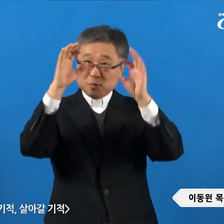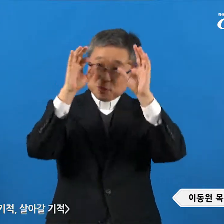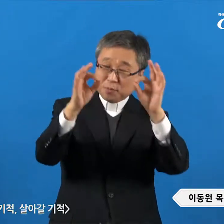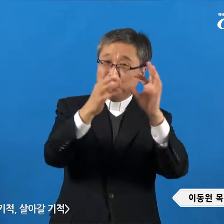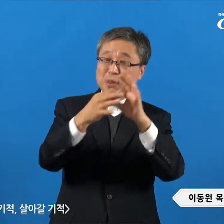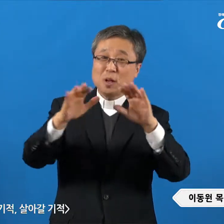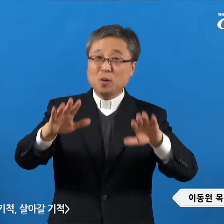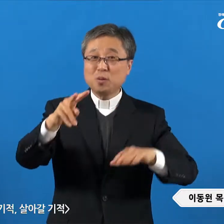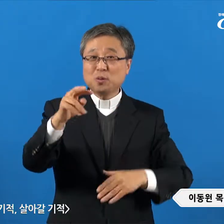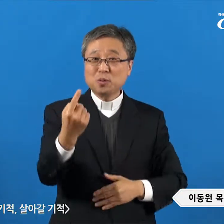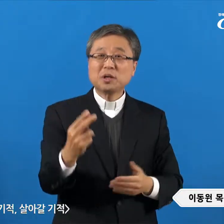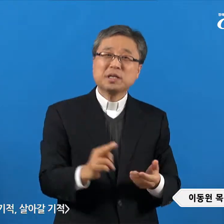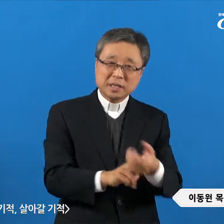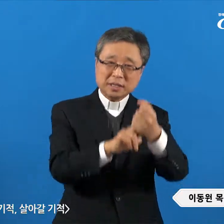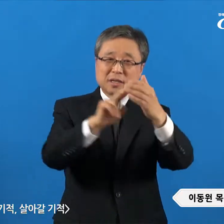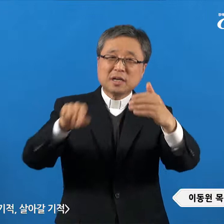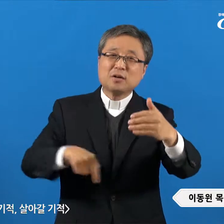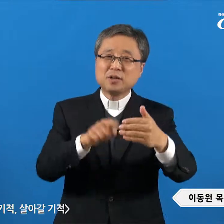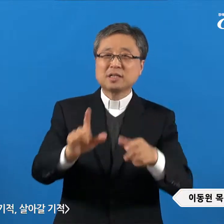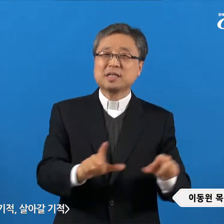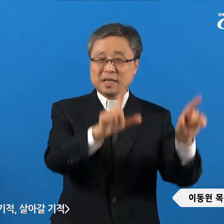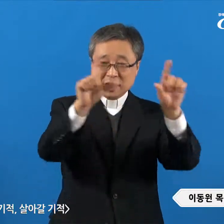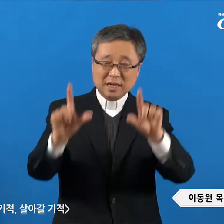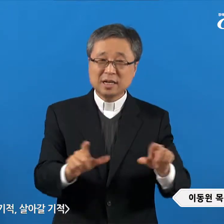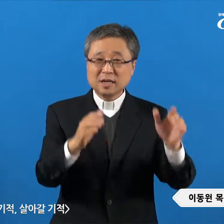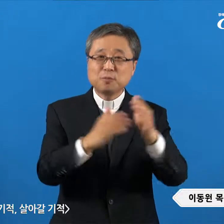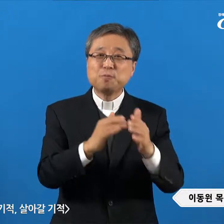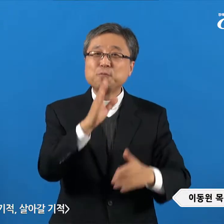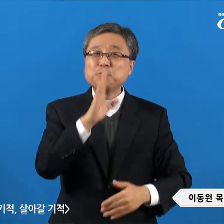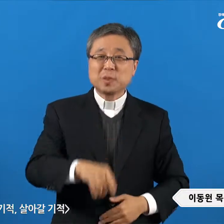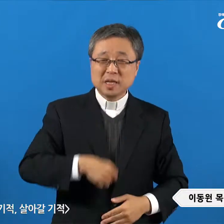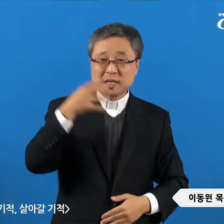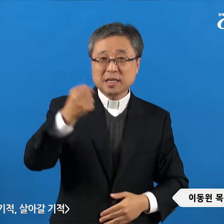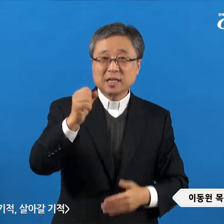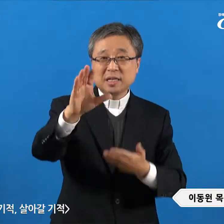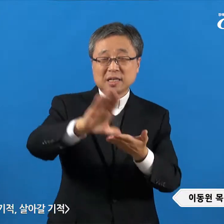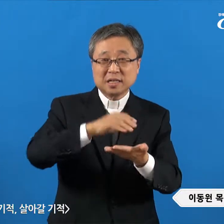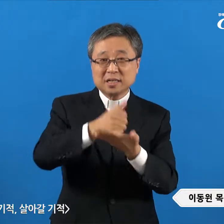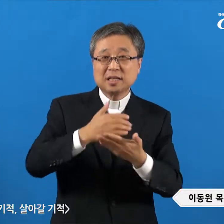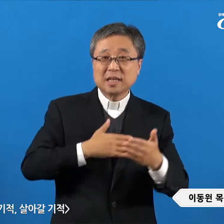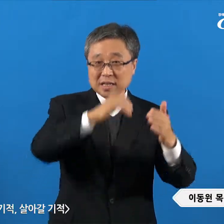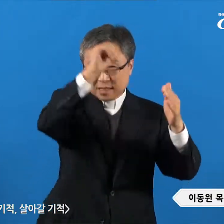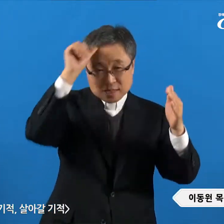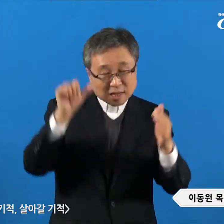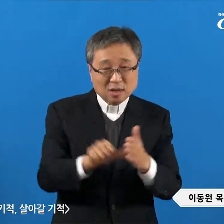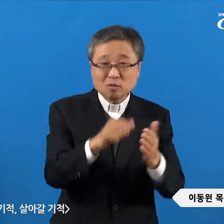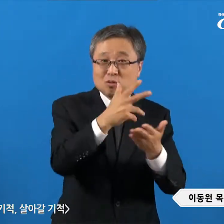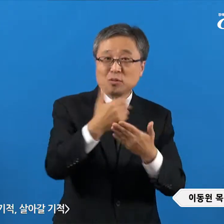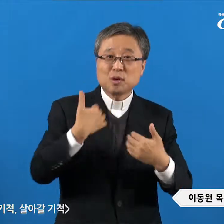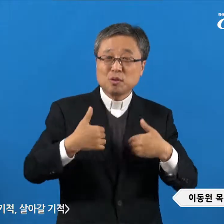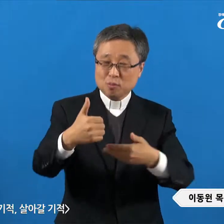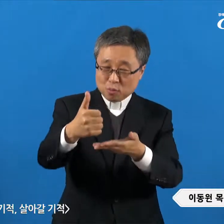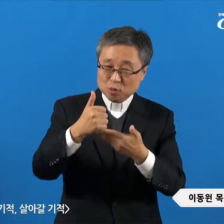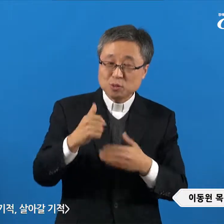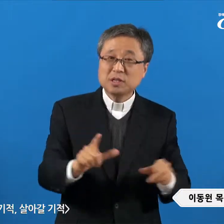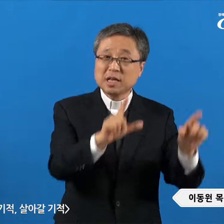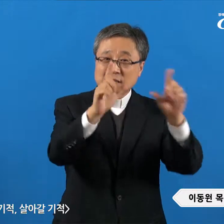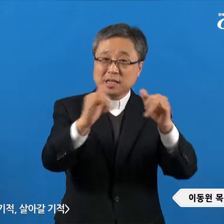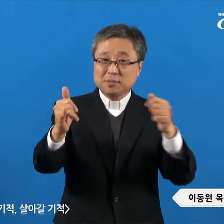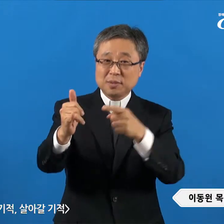오늘도 기적 가운데 살았구나. 진실로 그리스도를 내 생의 주인으로 모시고 살아가는 사람들에게 있어서는